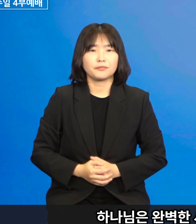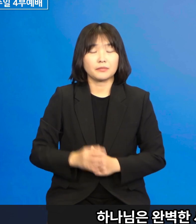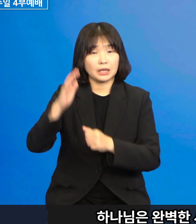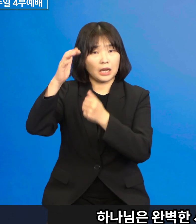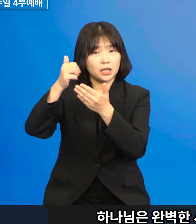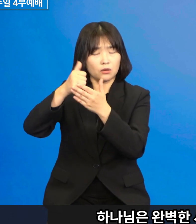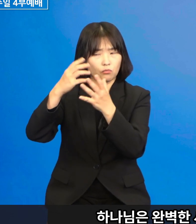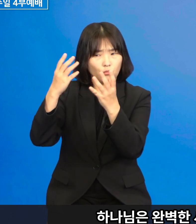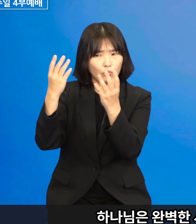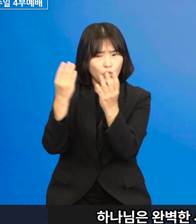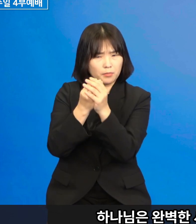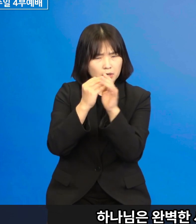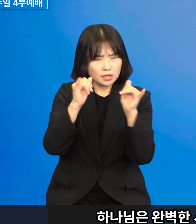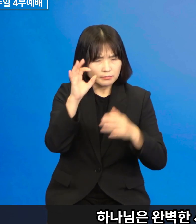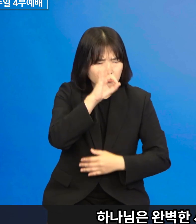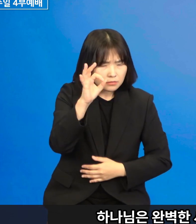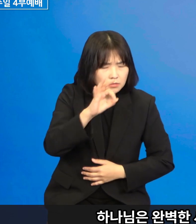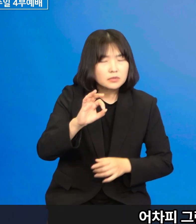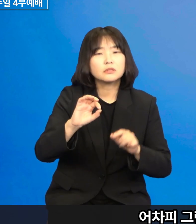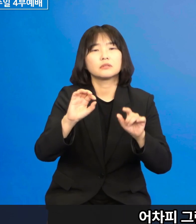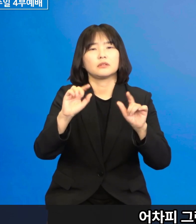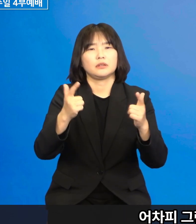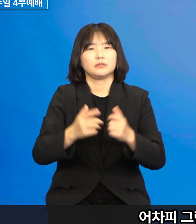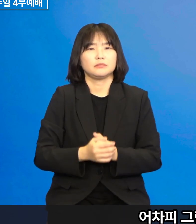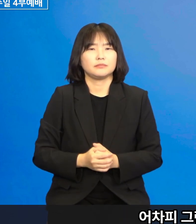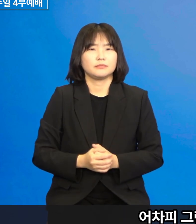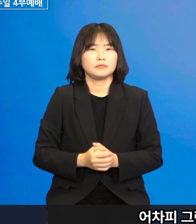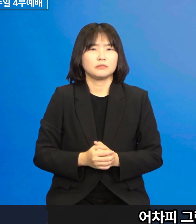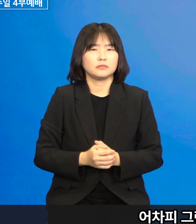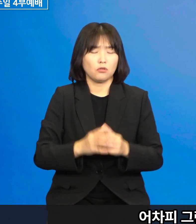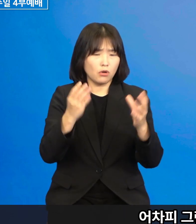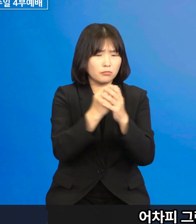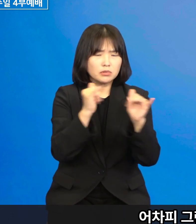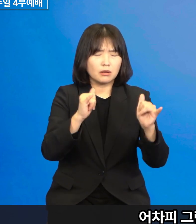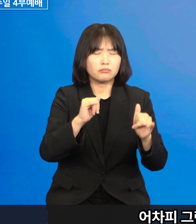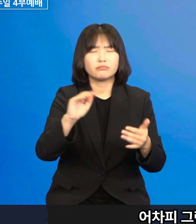하나님은 완벽한 사람을 찾는 게 아니에요. 어차피 그런 사람은 없어요.